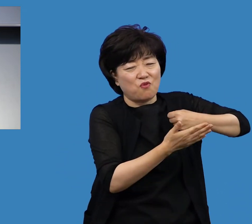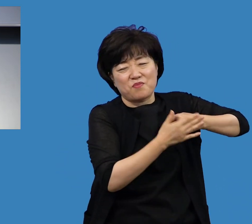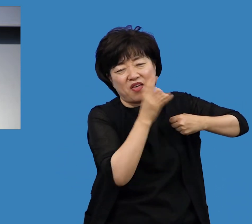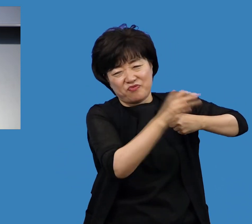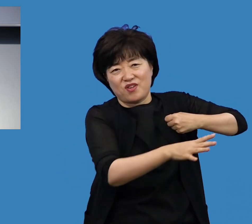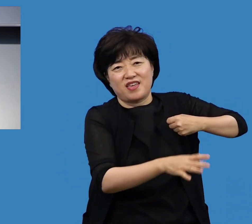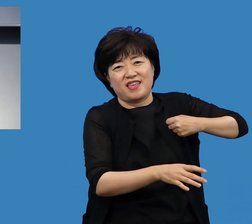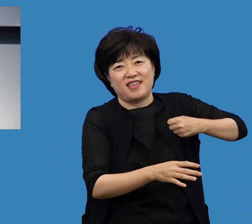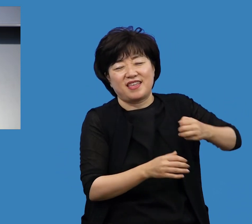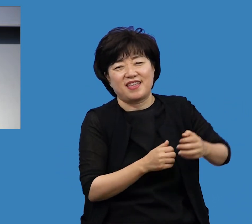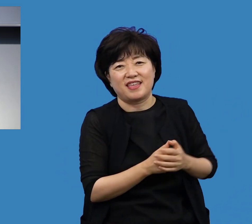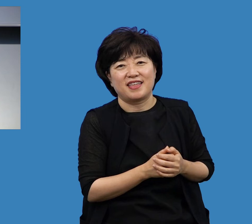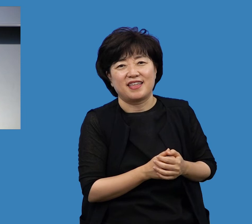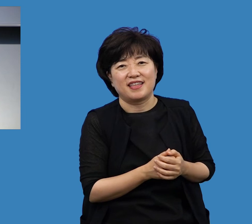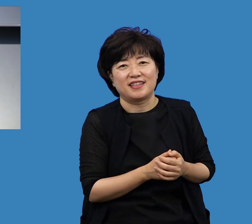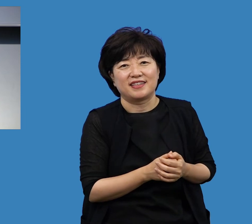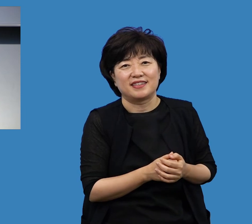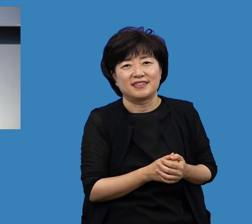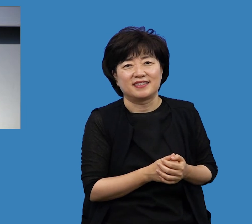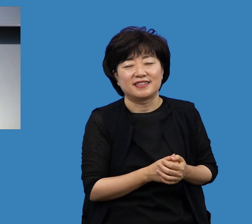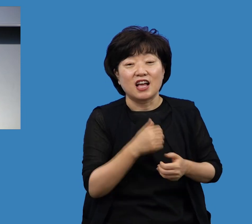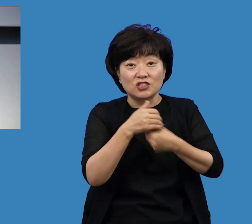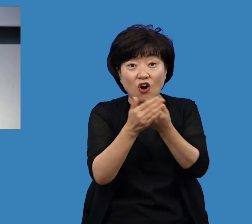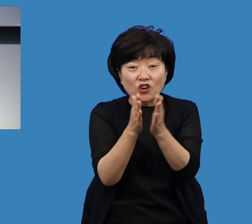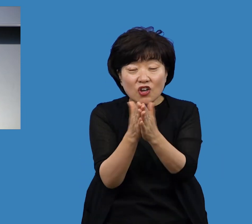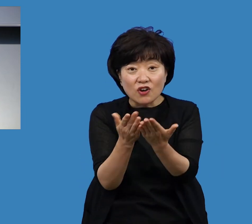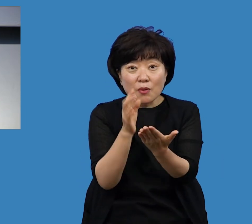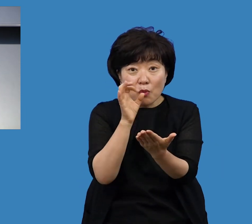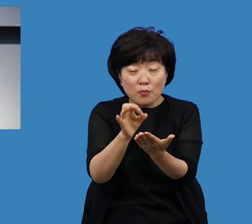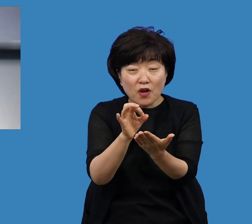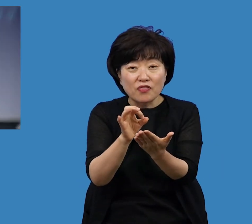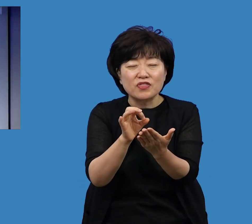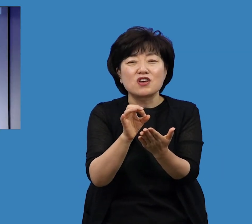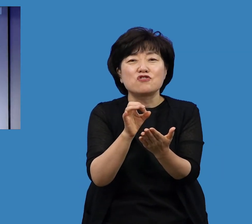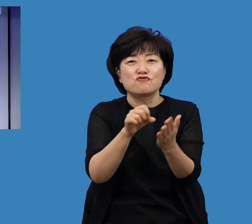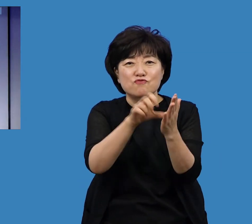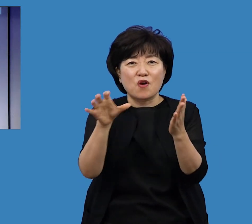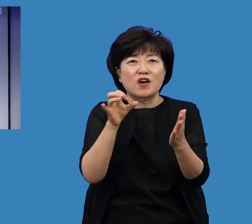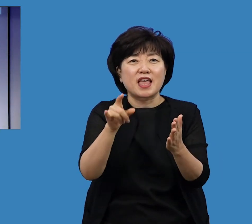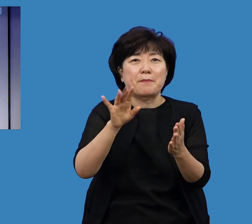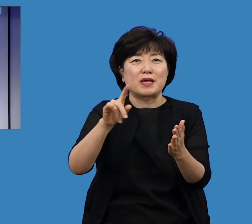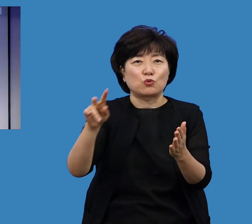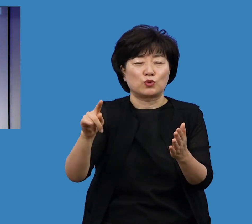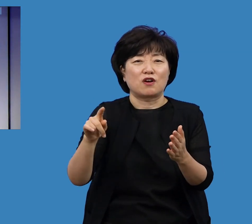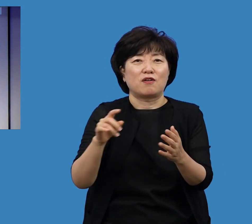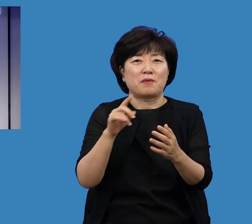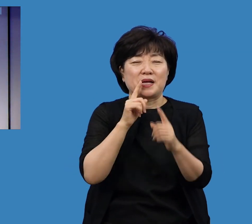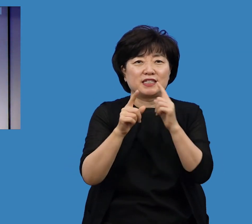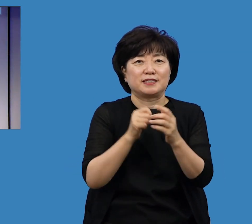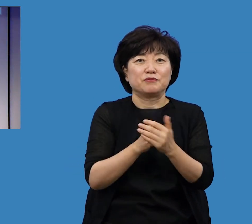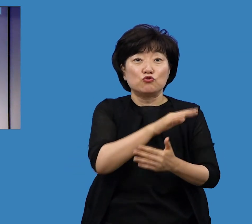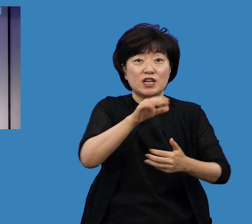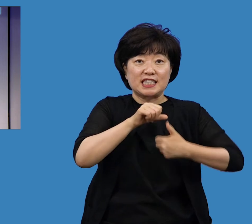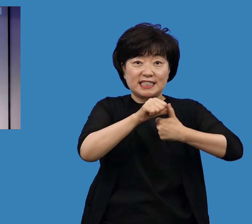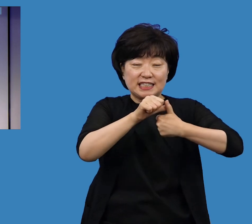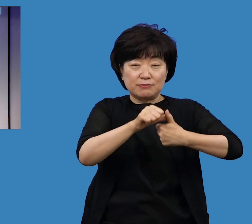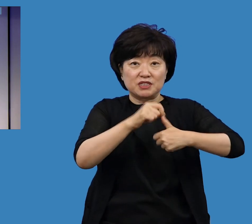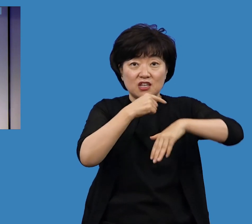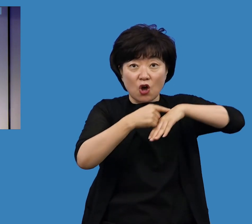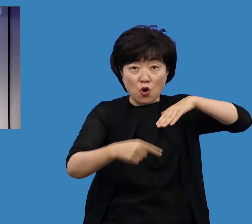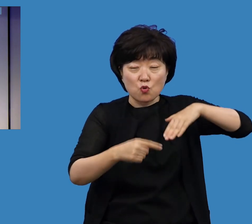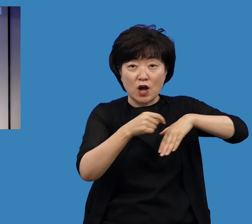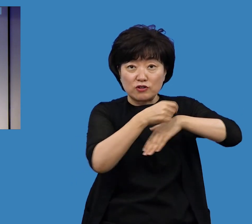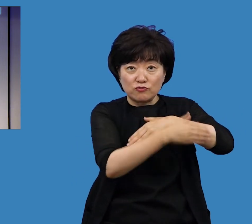되지 않아요. 자, 성경에 보면 이렇게 얘기합니다. 유명한 에베소서 말씀입니다. 시작. 우리의 씨름은 혈과 육을 상대하는